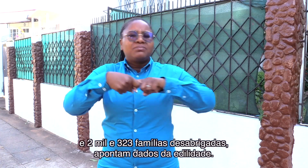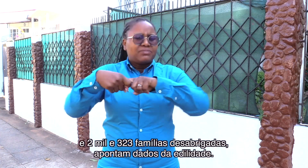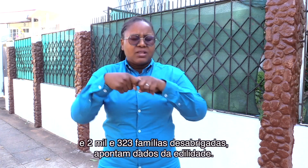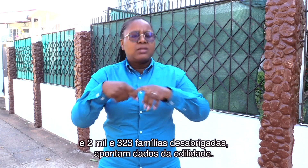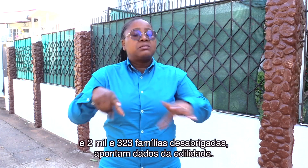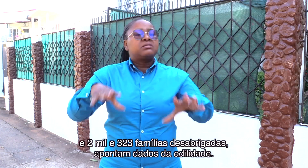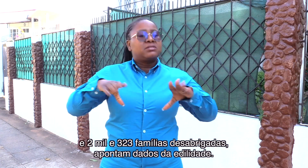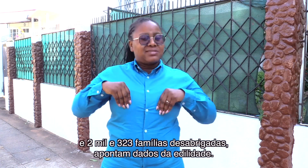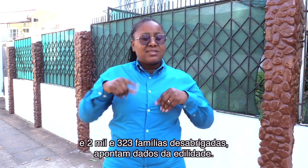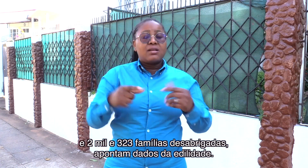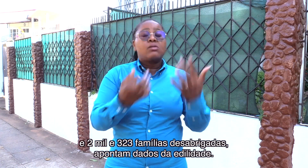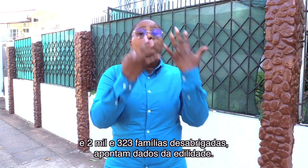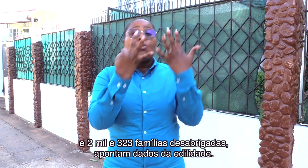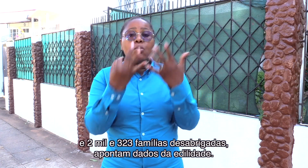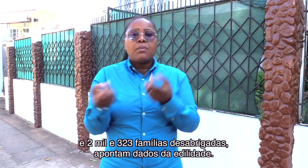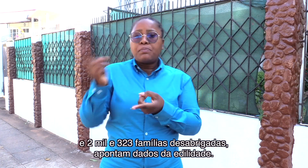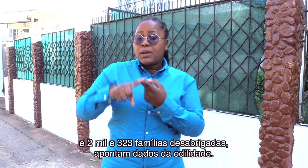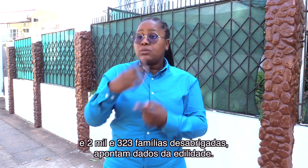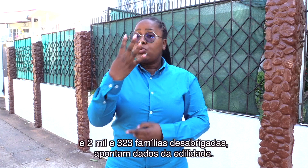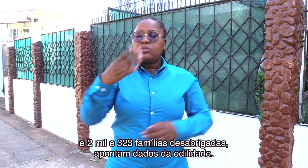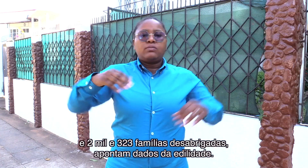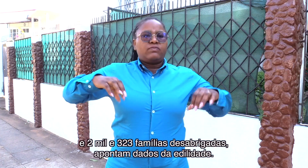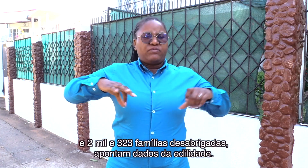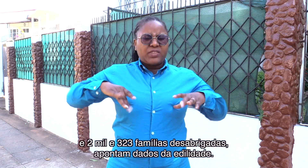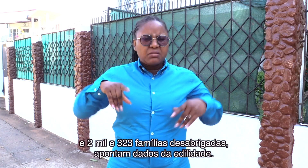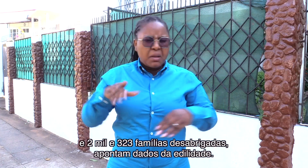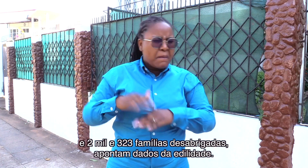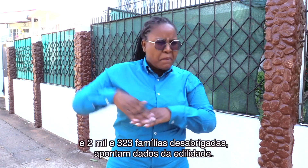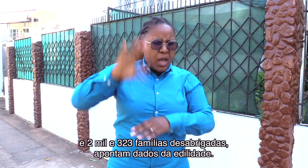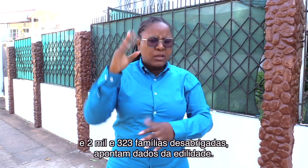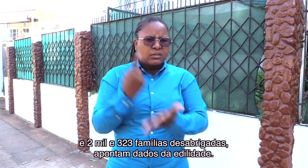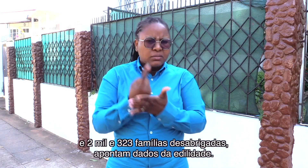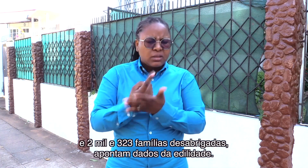e 2.323 famílias desabrigadas, apontam dados da Idilidade.